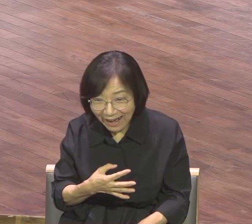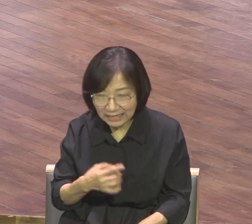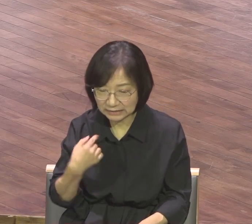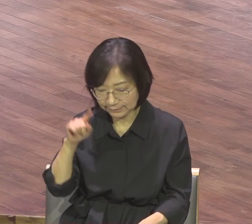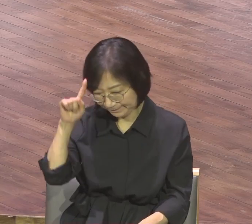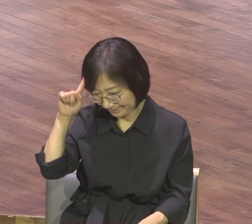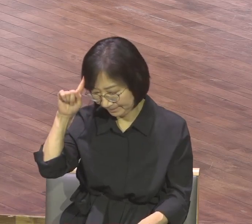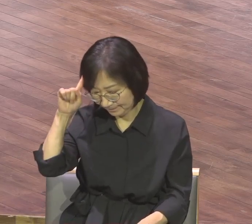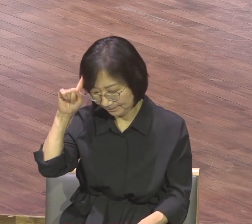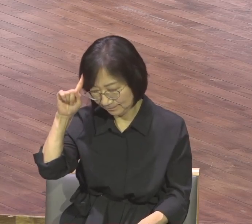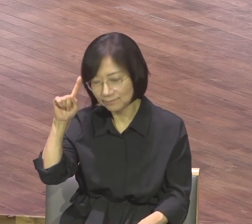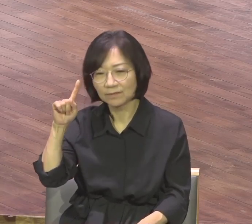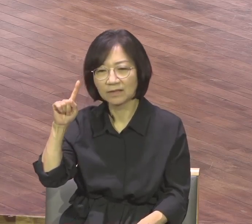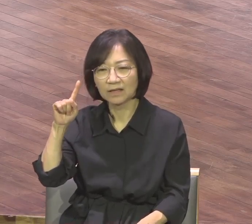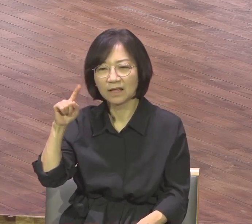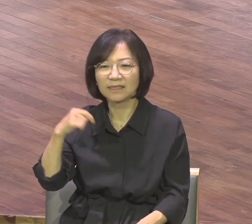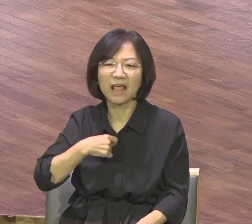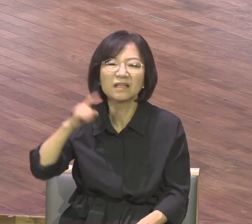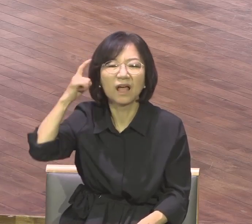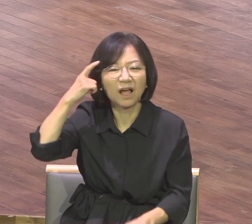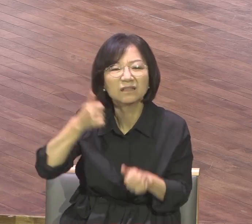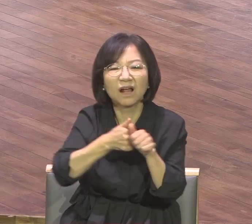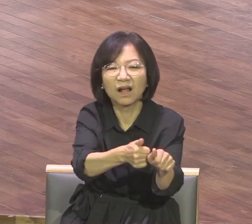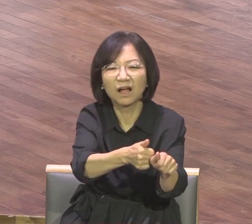짜증나. 나중심이에요.